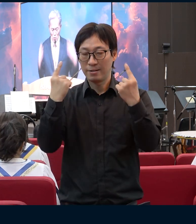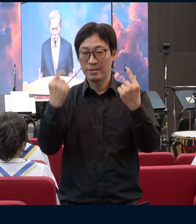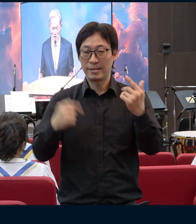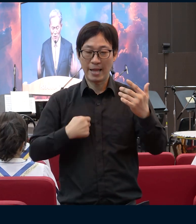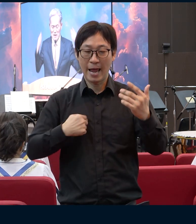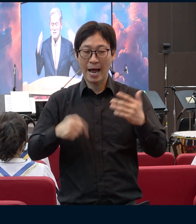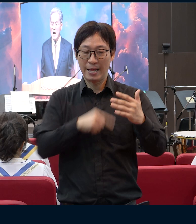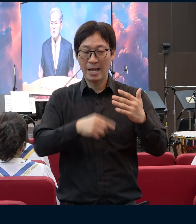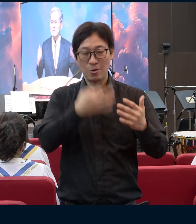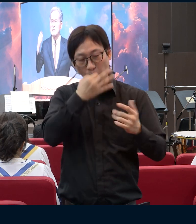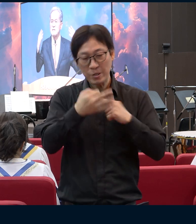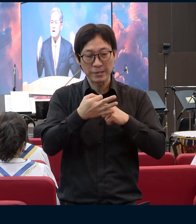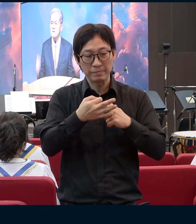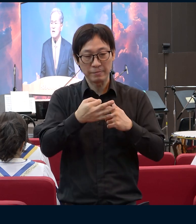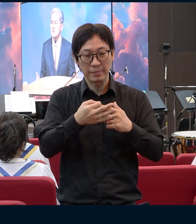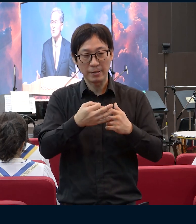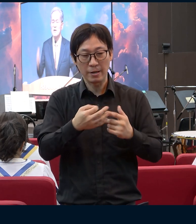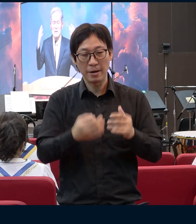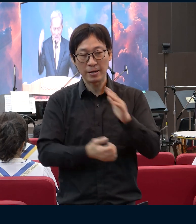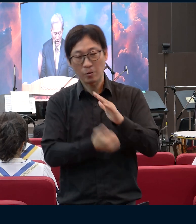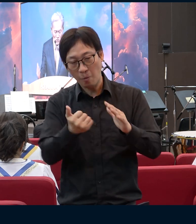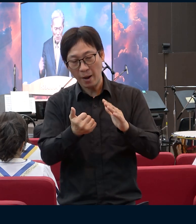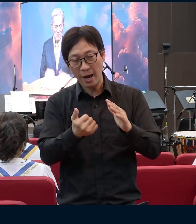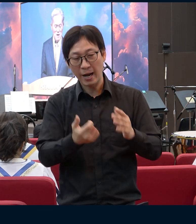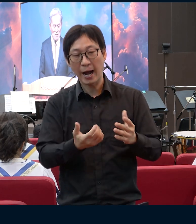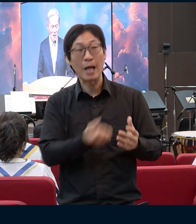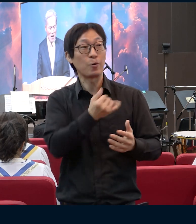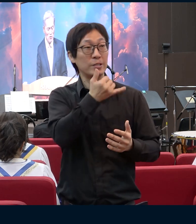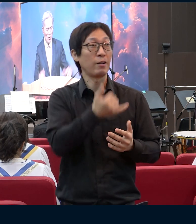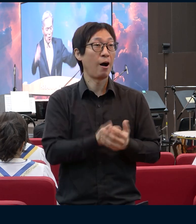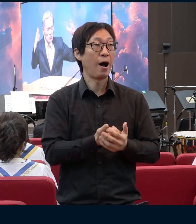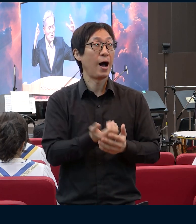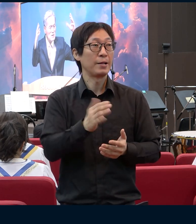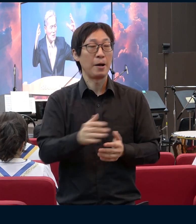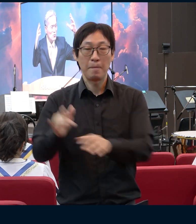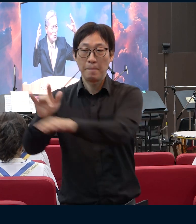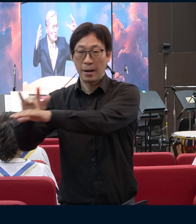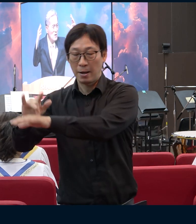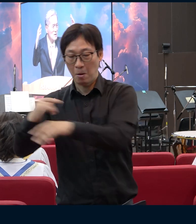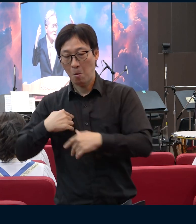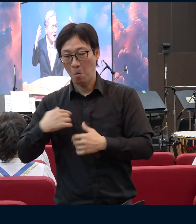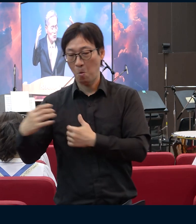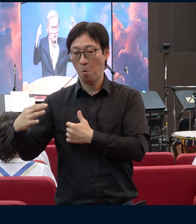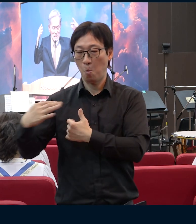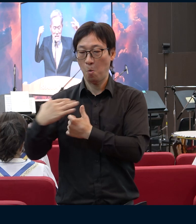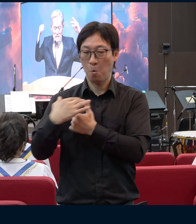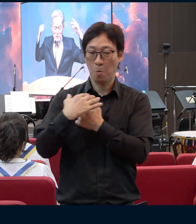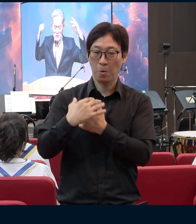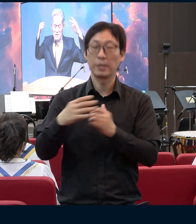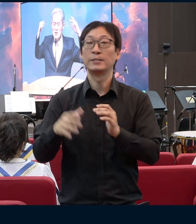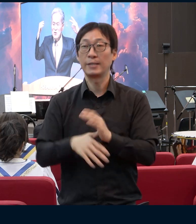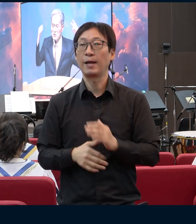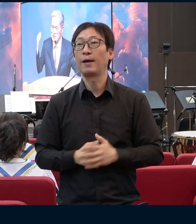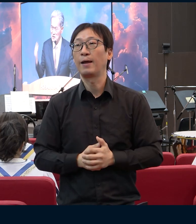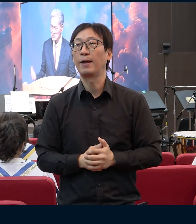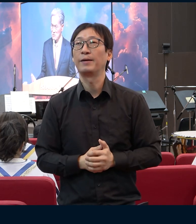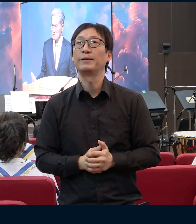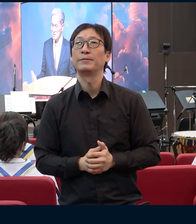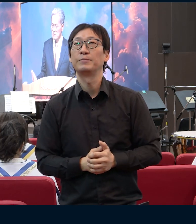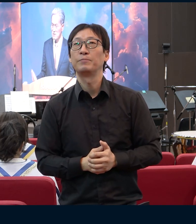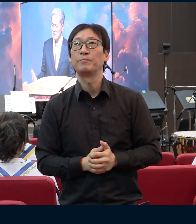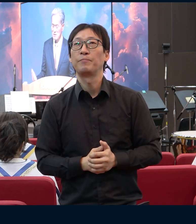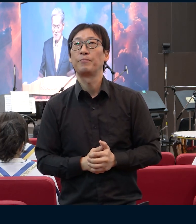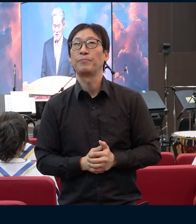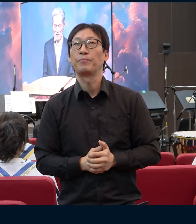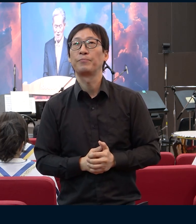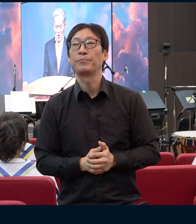갖가지 욕심과 욕망과 상함이 많은 상태에서, 그래서 마귀에게 온갖 농락을 당하고 있는 이런